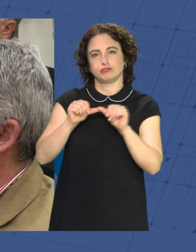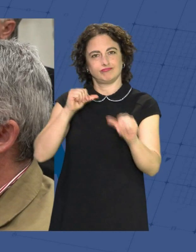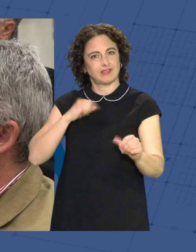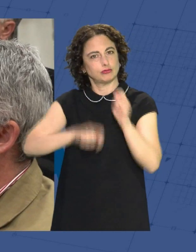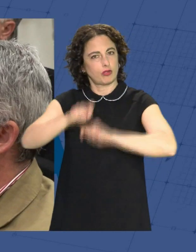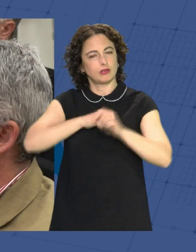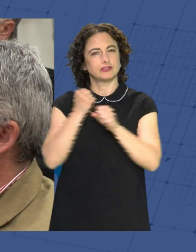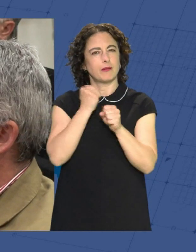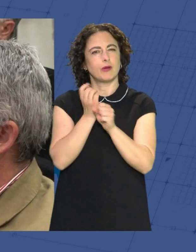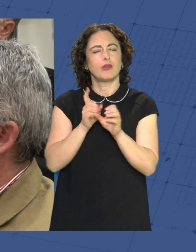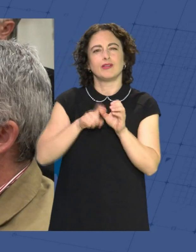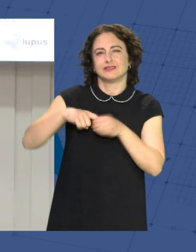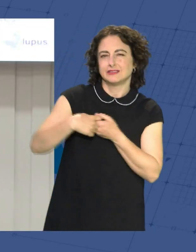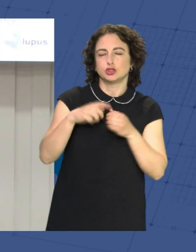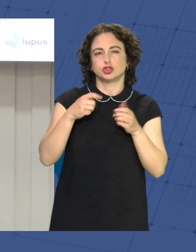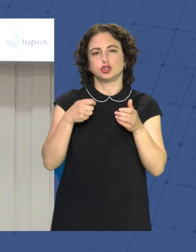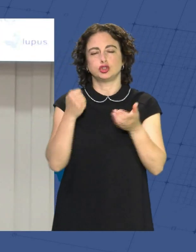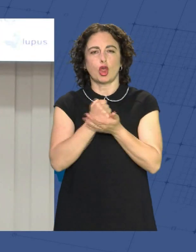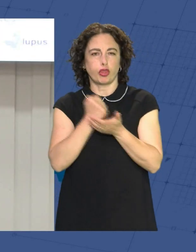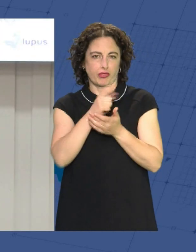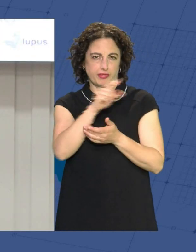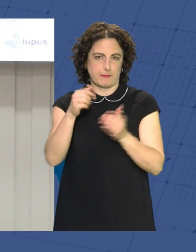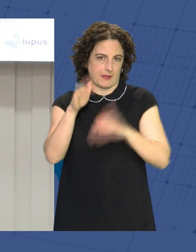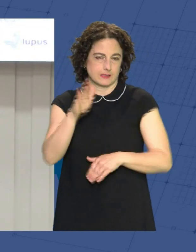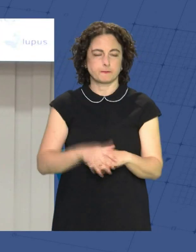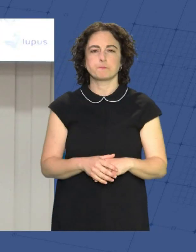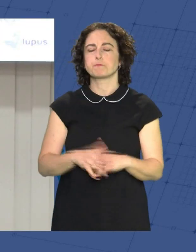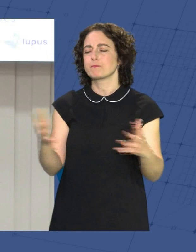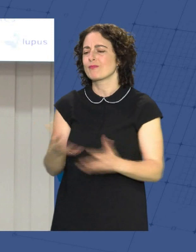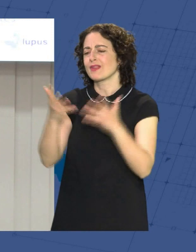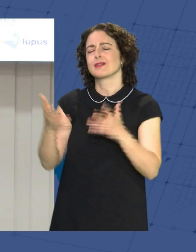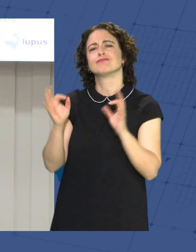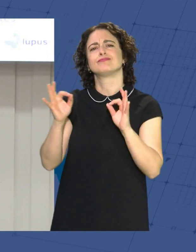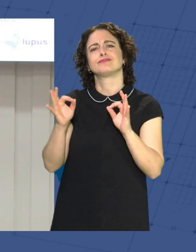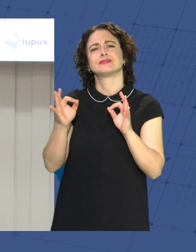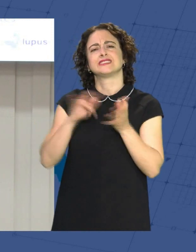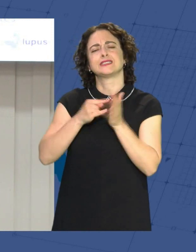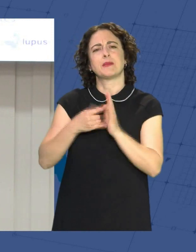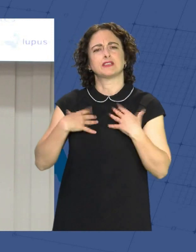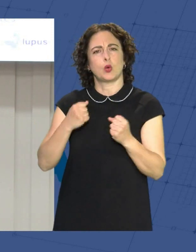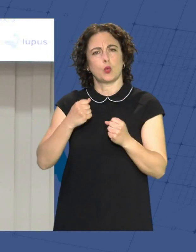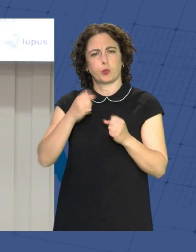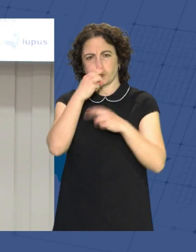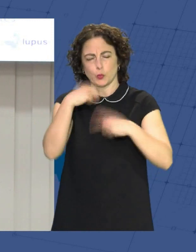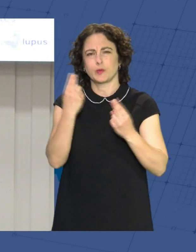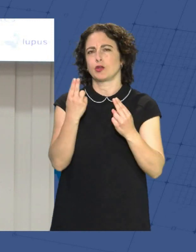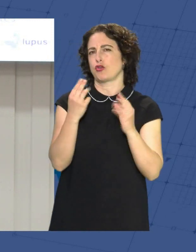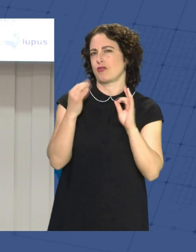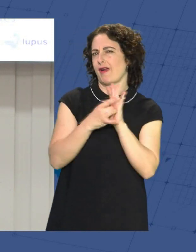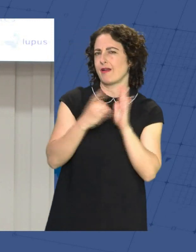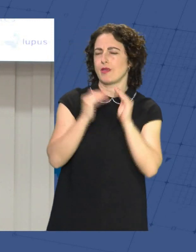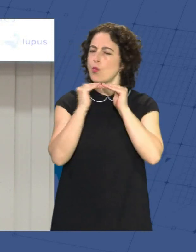que agrupa a más de un centenar de socios. Promover un sistema de salud público y de calidad que garantice la equidad y